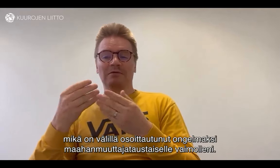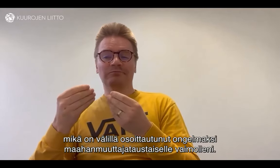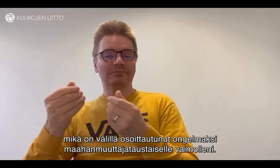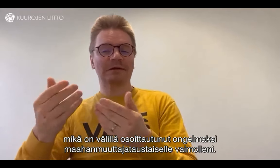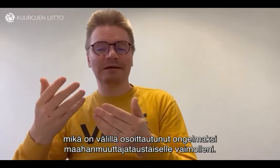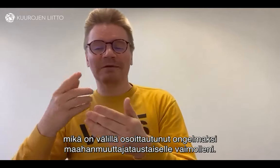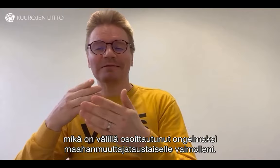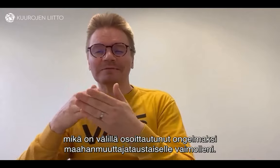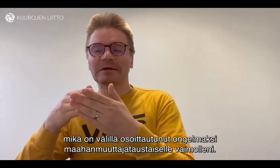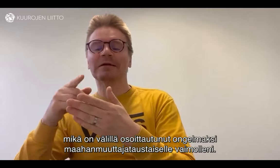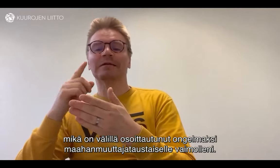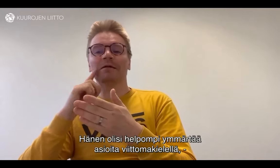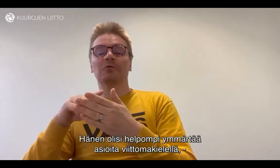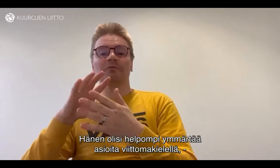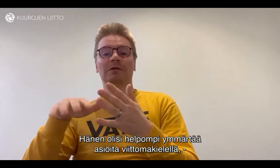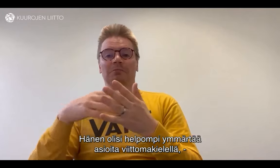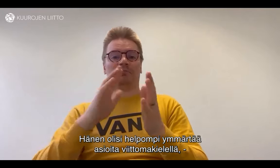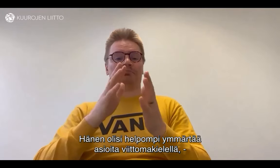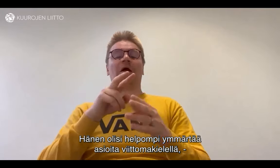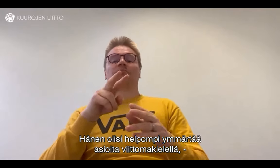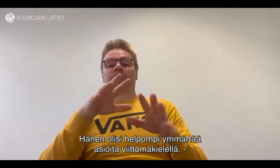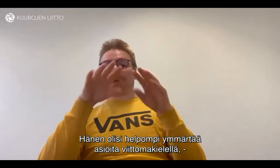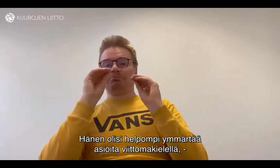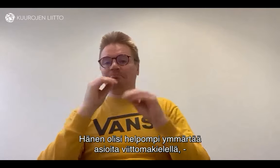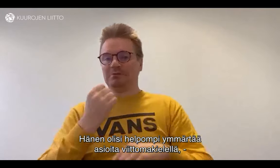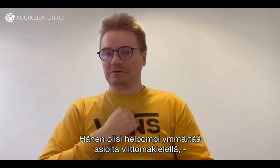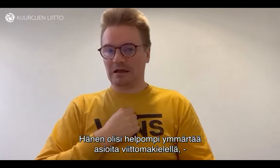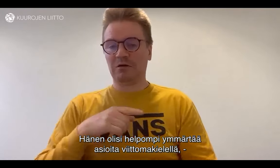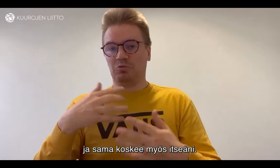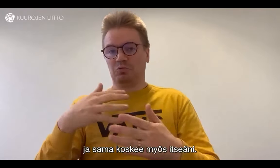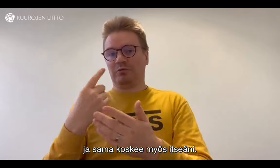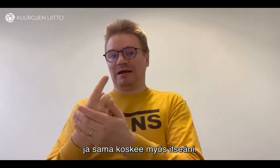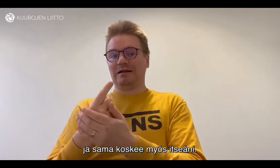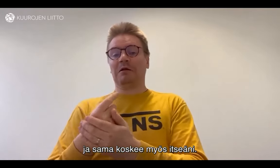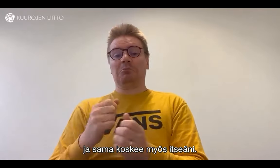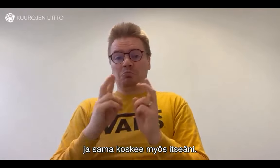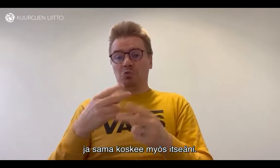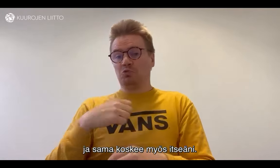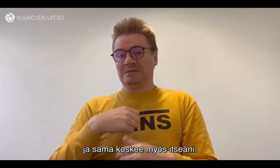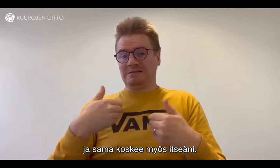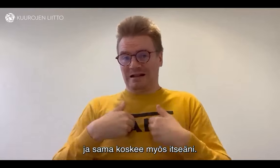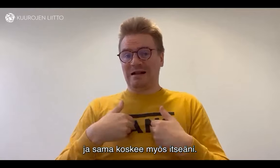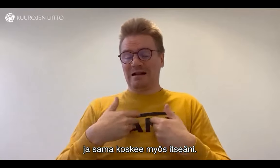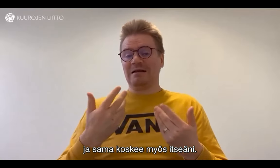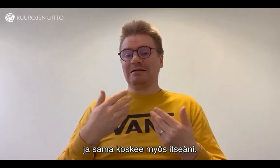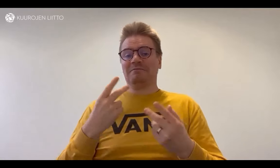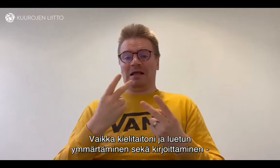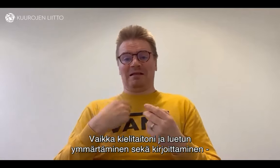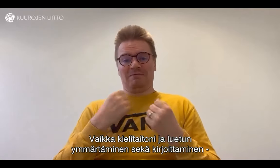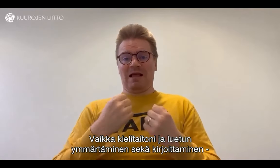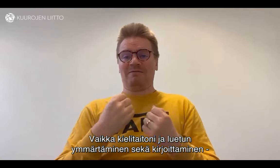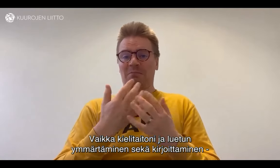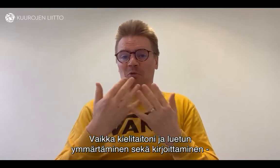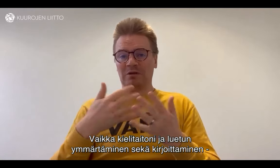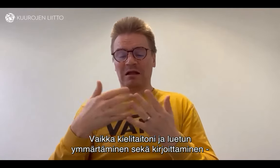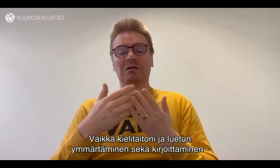koska kaikkia ohjelmia, mikä on välillä osoittanut ongelmaksi maahanmuuttajataustaisesti, hänellä olisi.